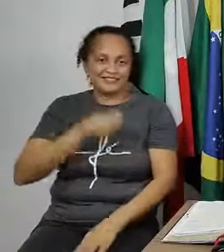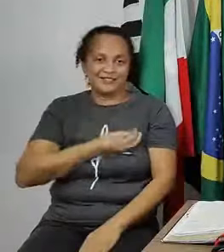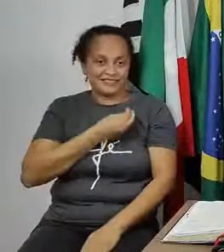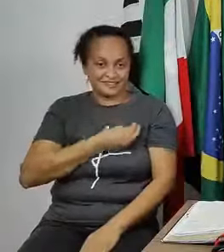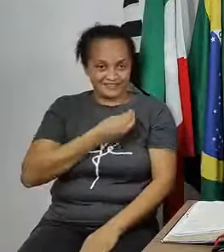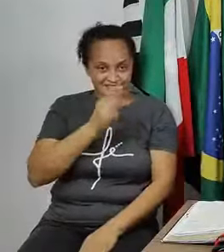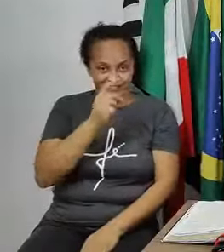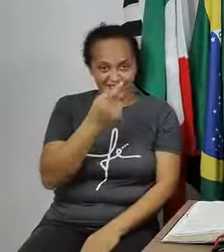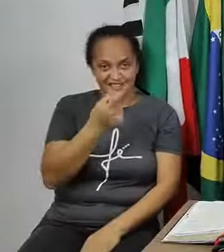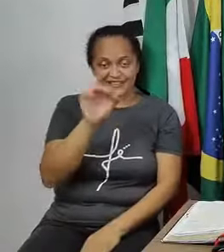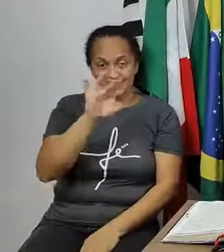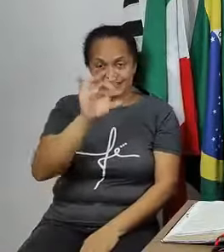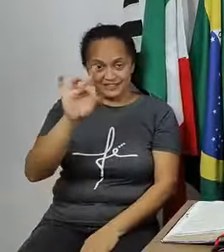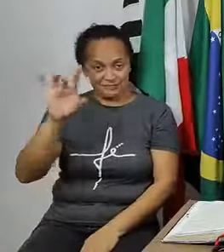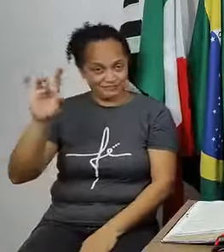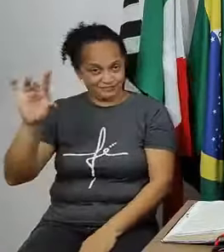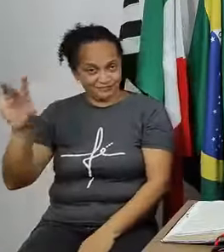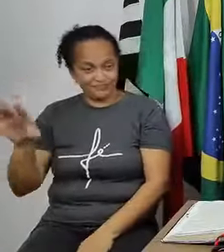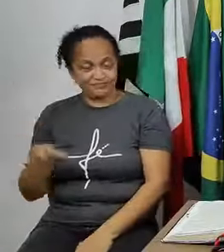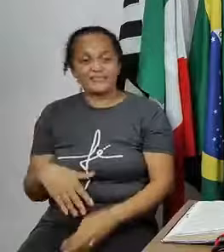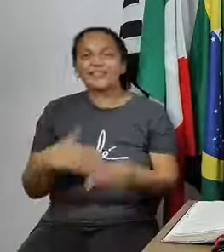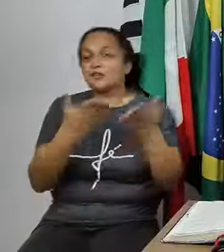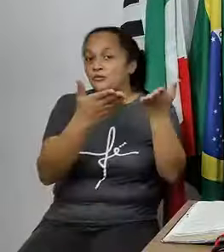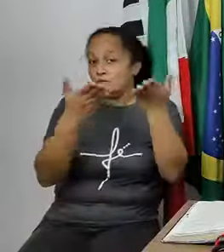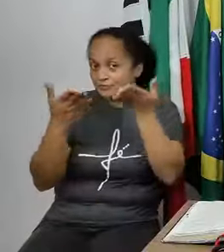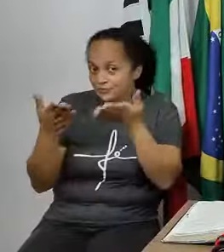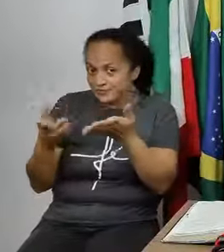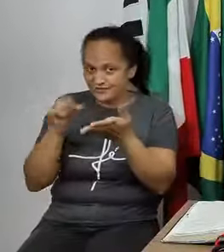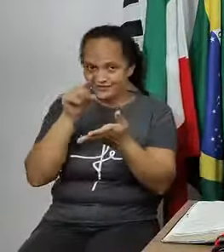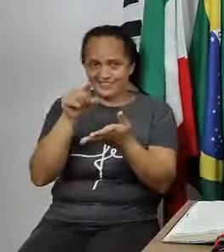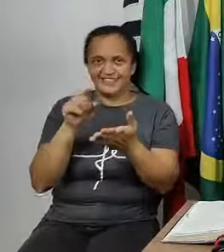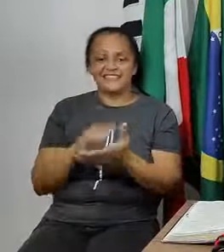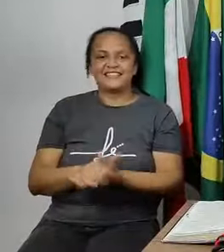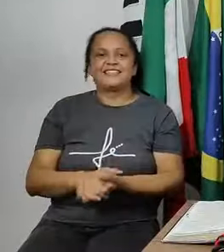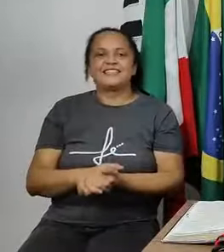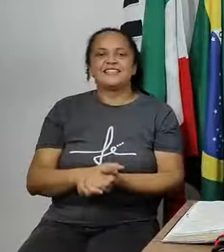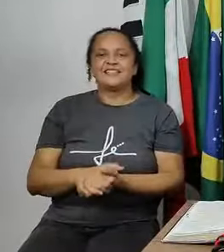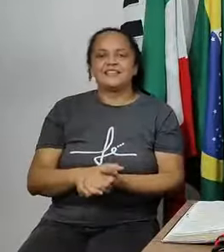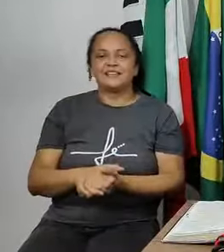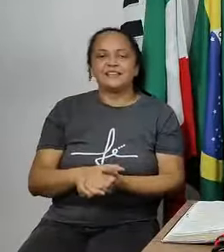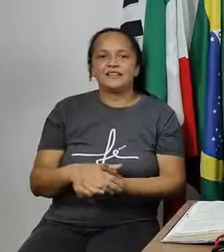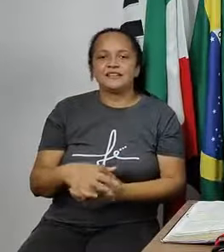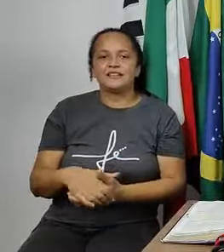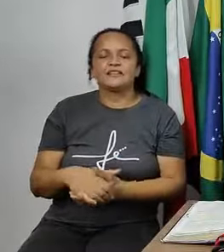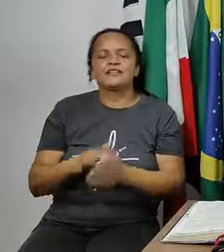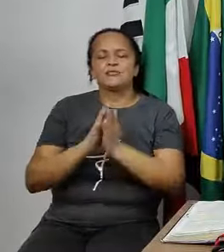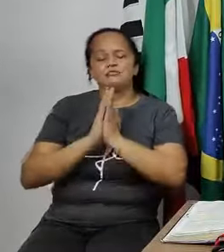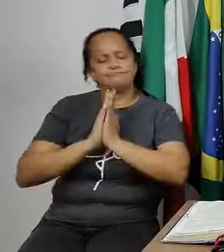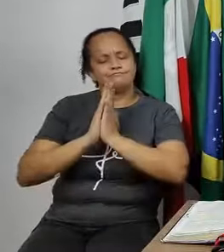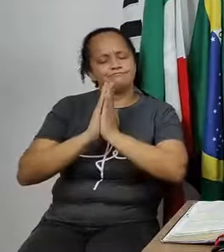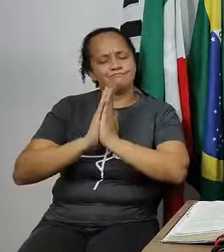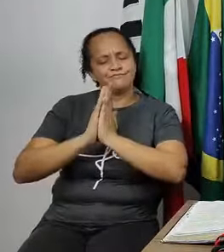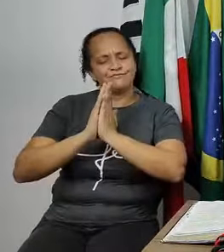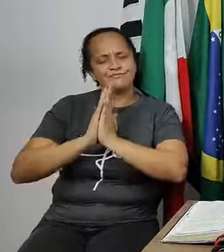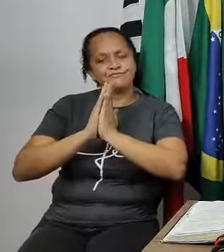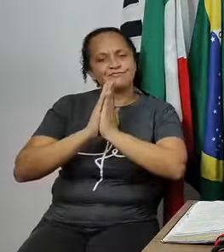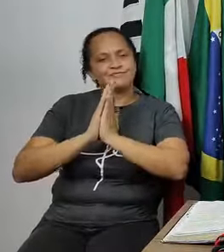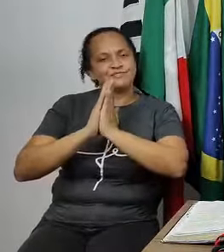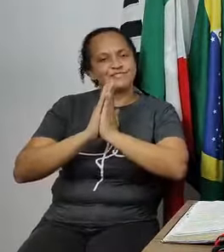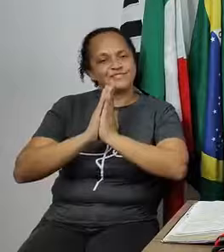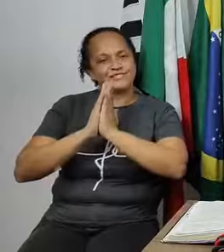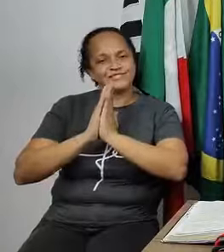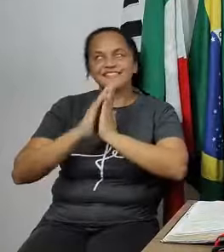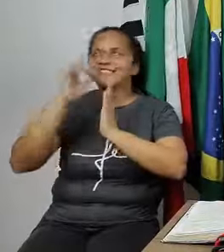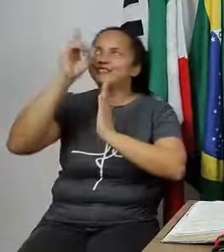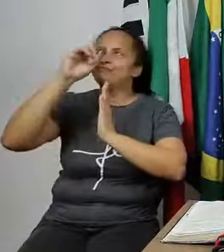um. E eu quero convidar você nesse momento a fechar os seus olhos e nós vamos fazer uma